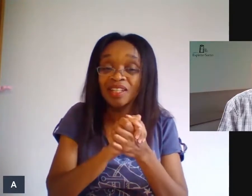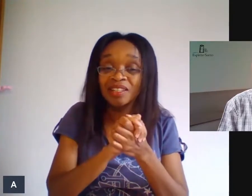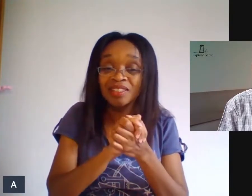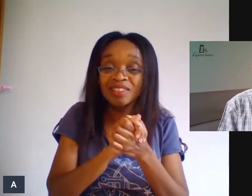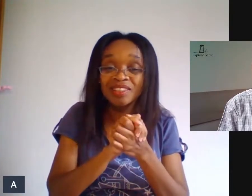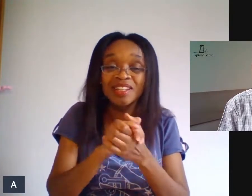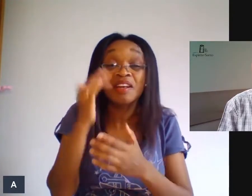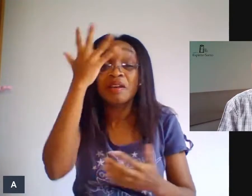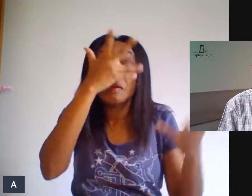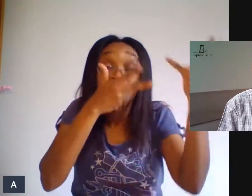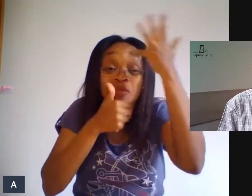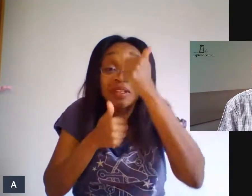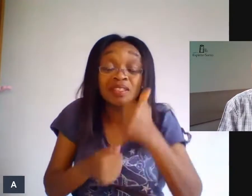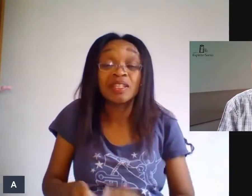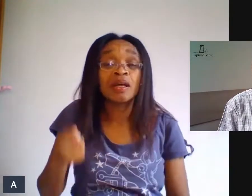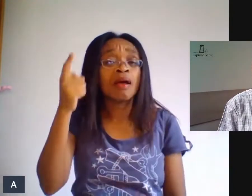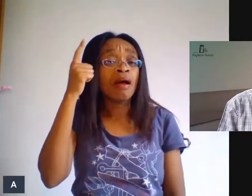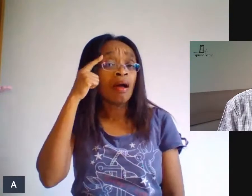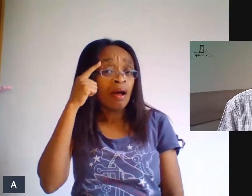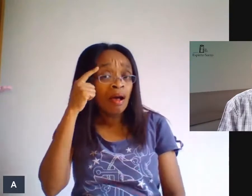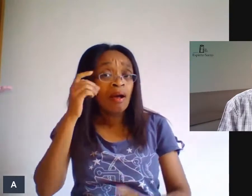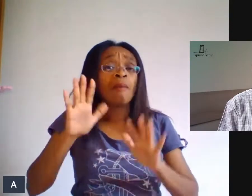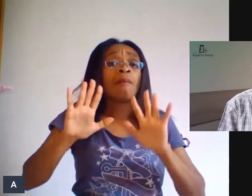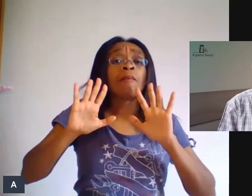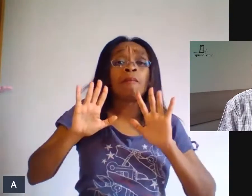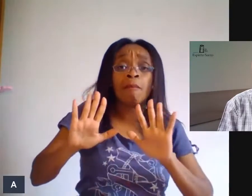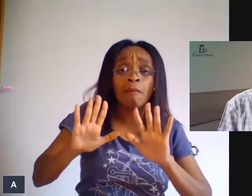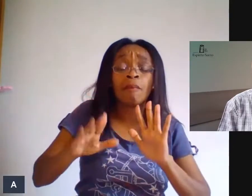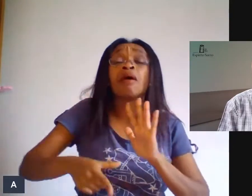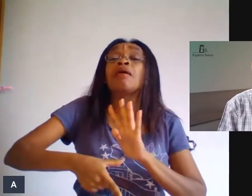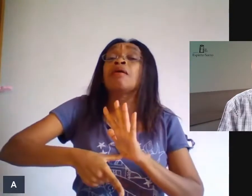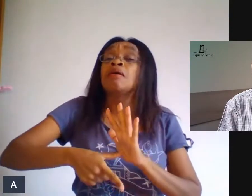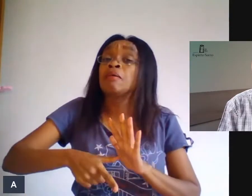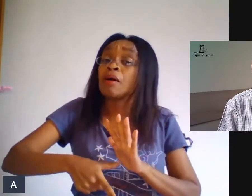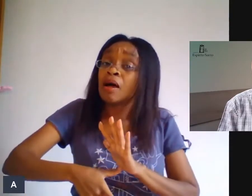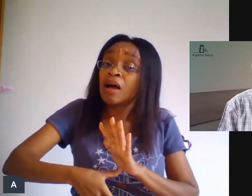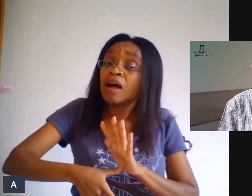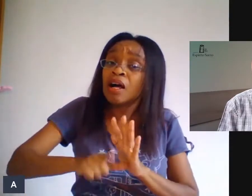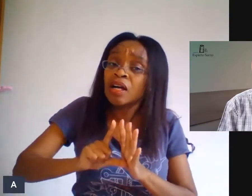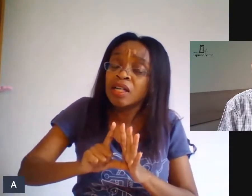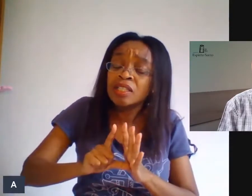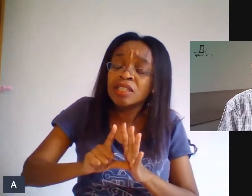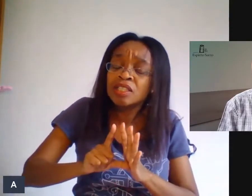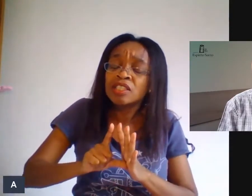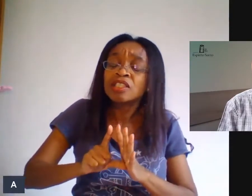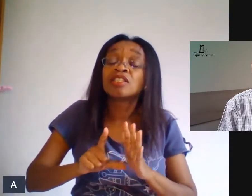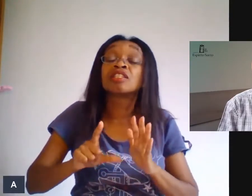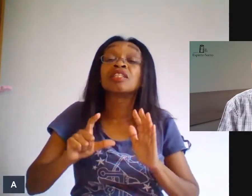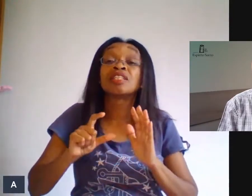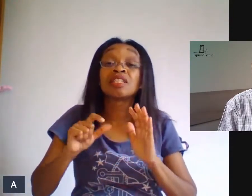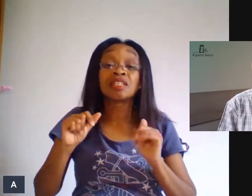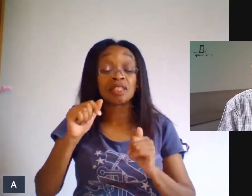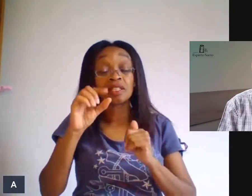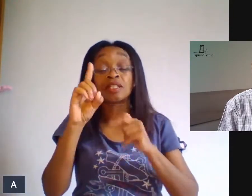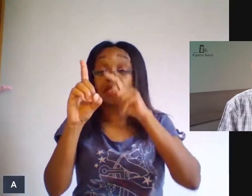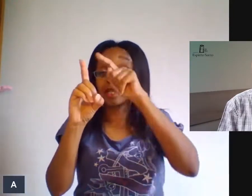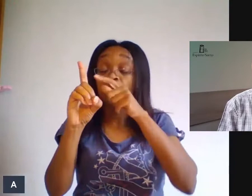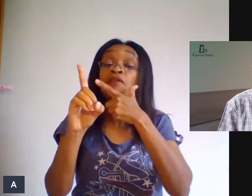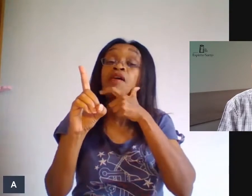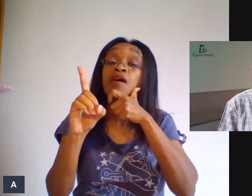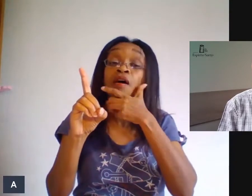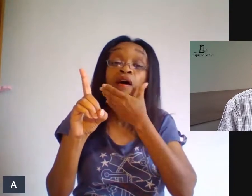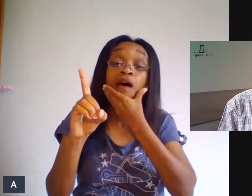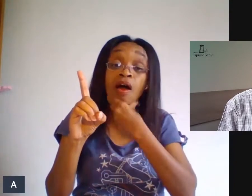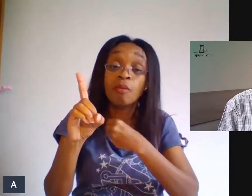e pensem primeiramente em santificar a sua futura esposa, a esposa, por sua vez, também,